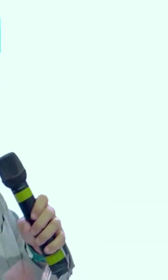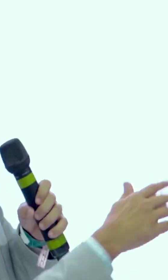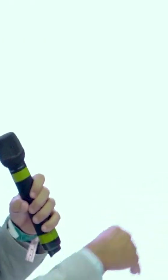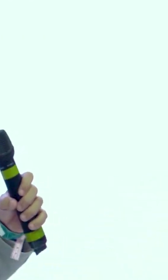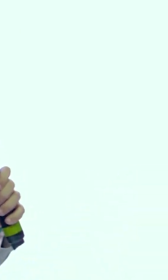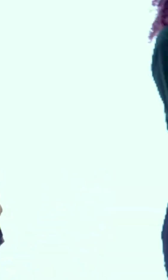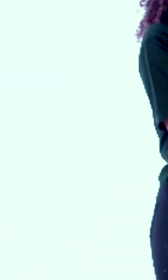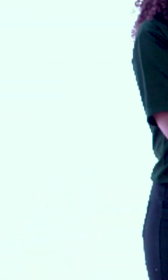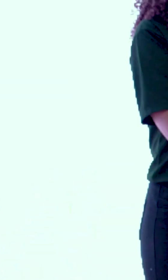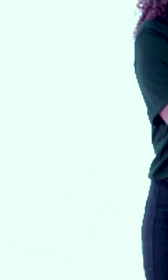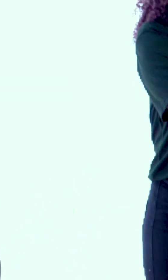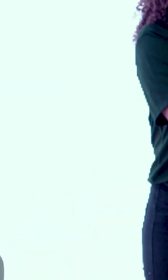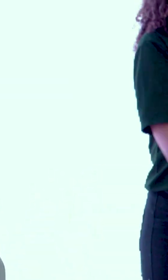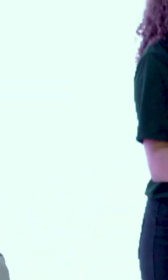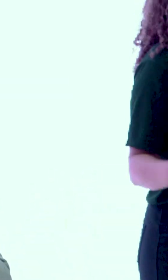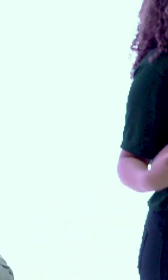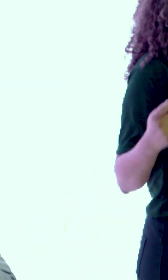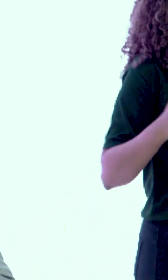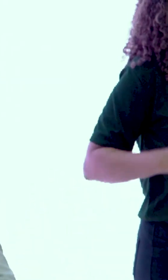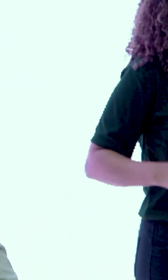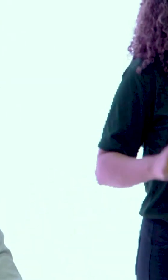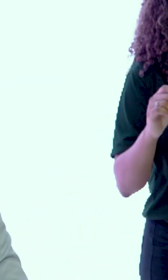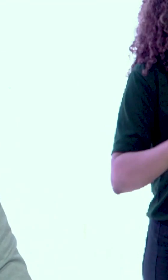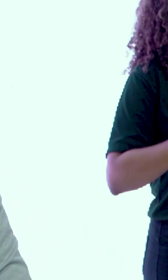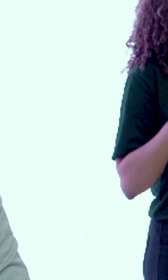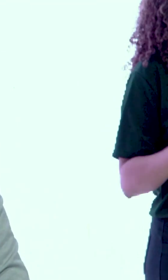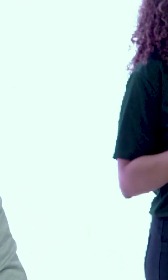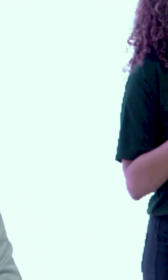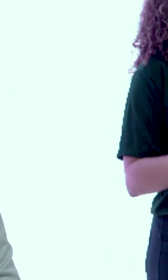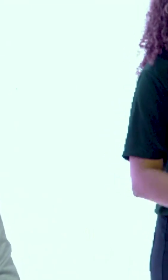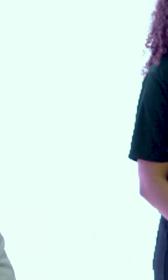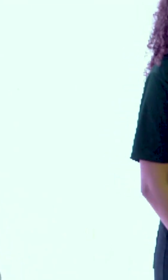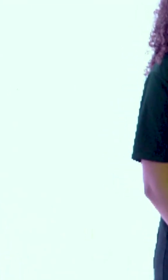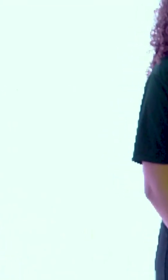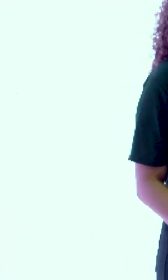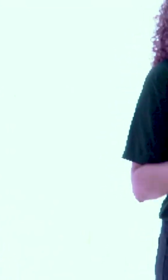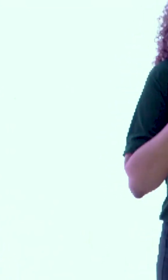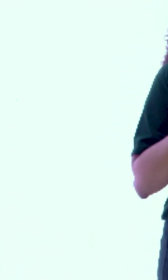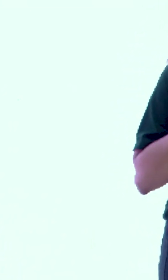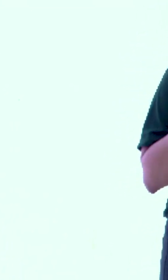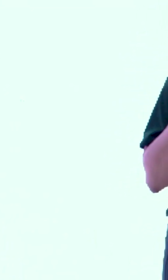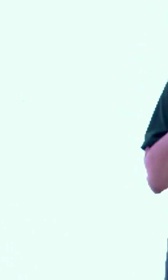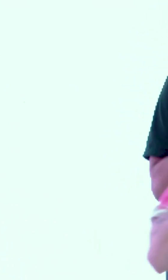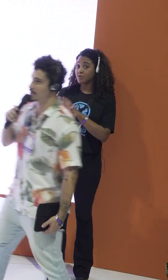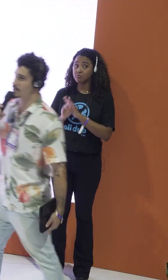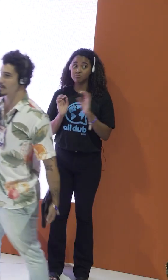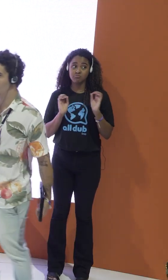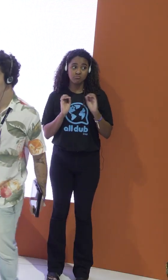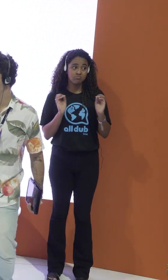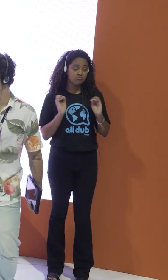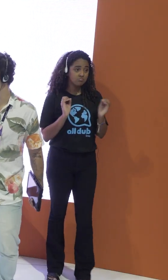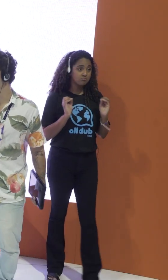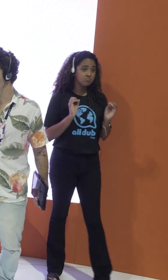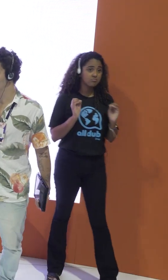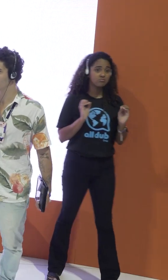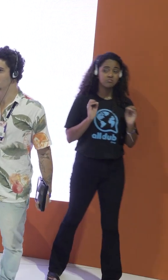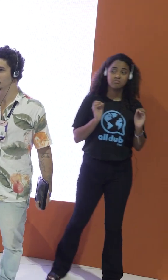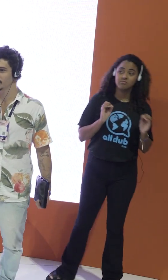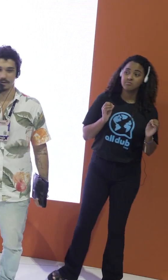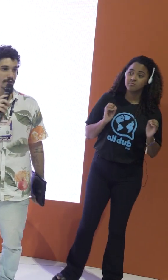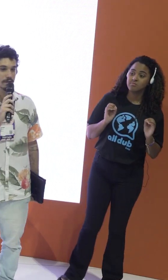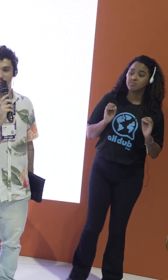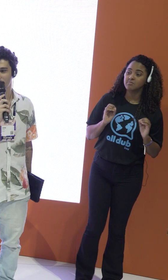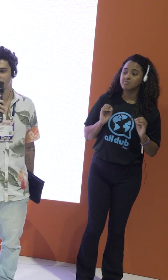final ou com o seu mercado empresarial. Temos mais perguntas, mais perguntas, mais perguntas. Alguma